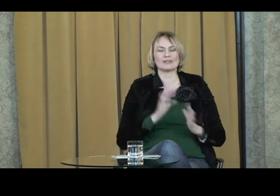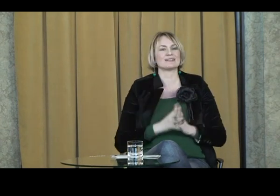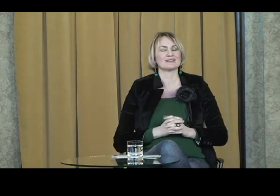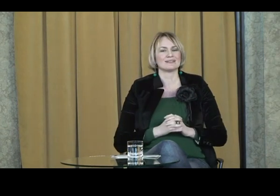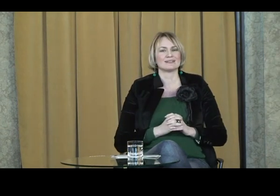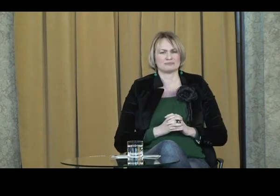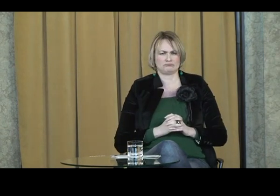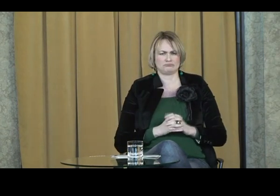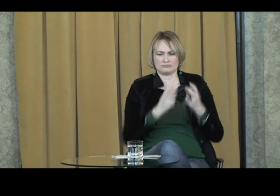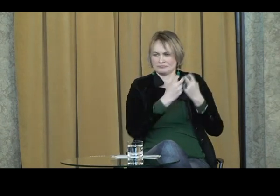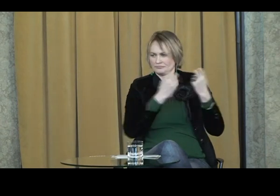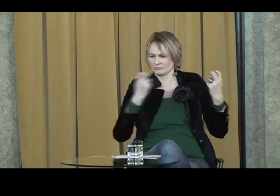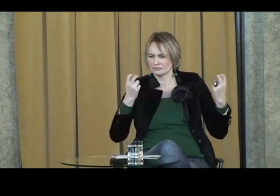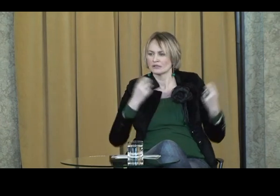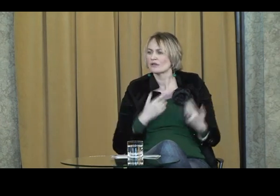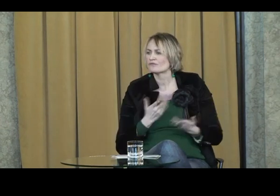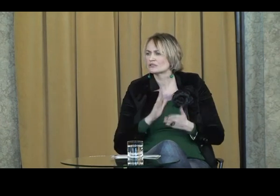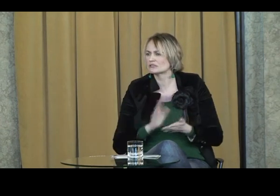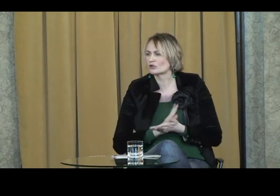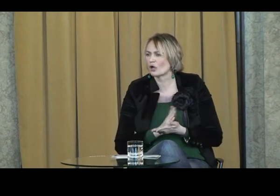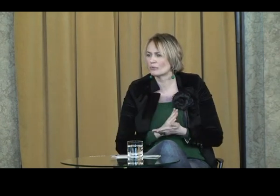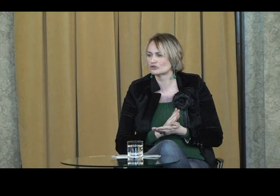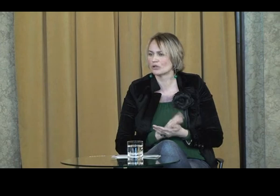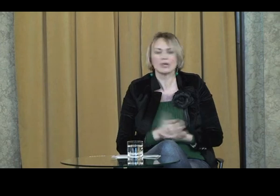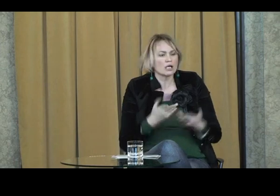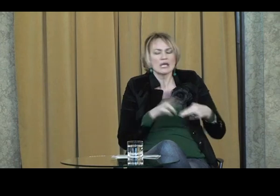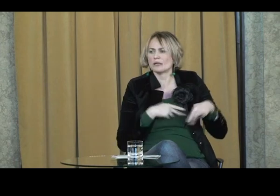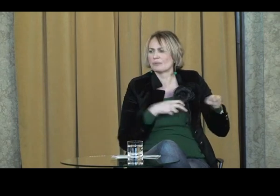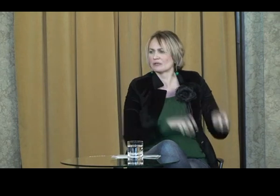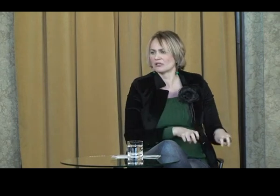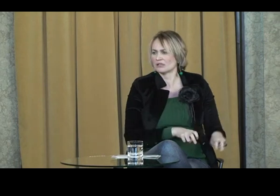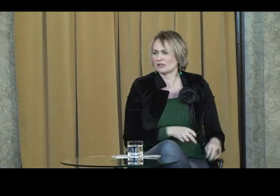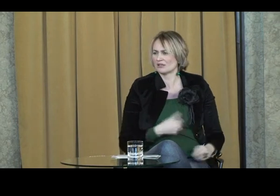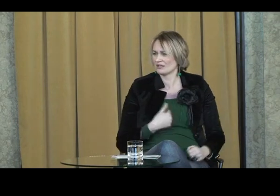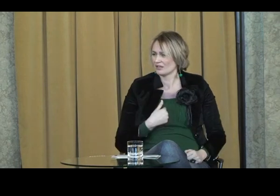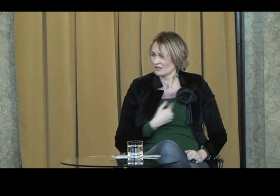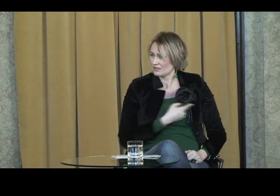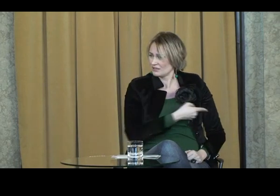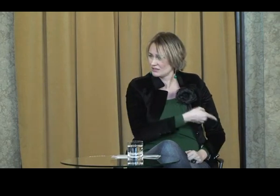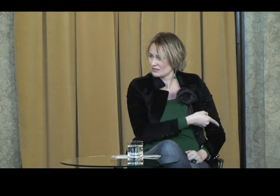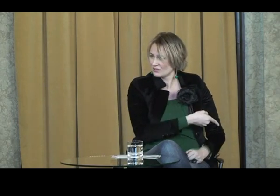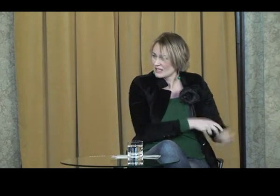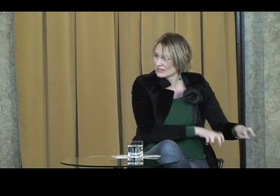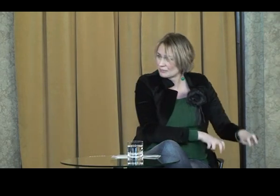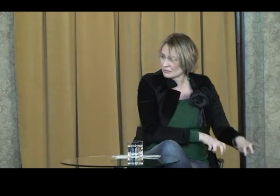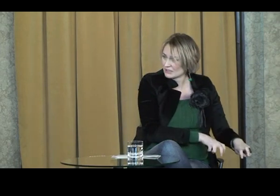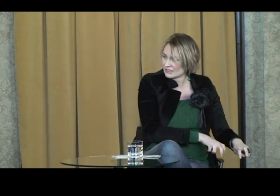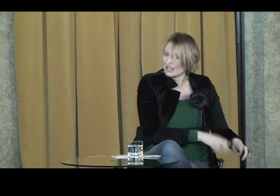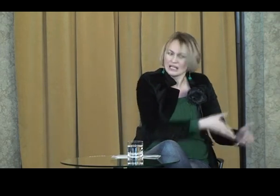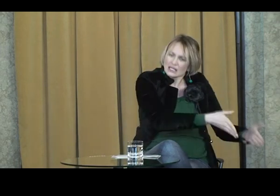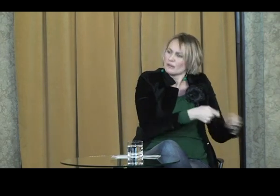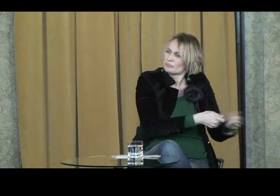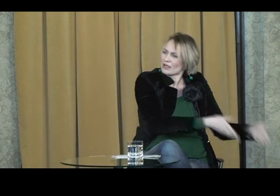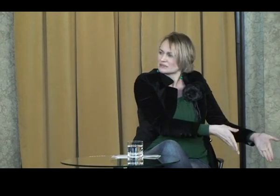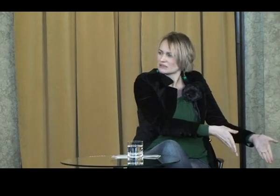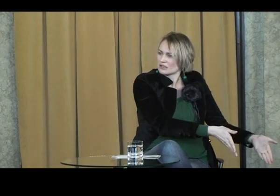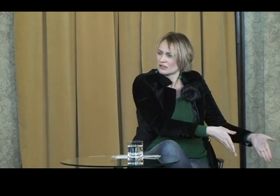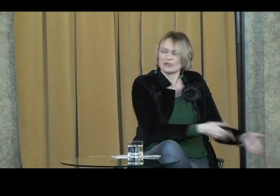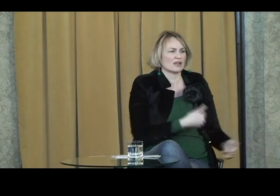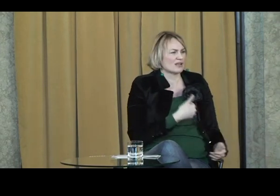bereit für Sie. Ich komme hin. Und wo ist der Platz für die Dolmetscherin? Neben Ihnen natürlich. Was neben mir? Ja, natürlich, das passt ja